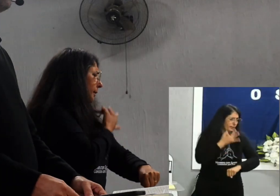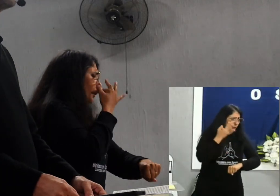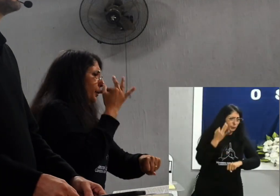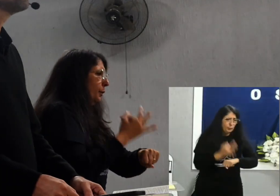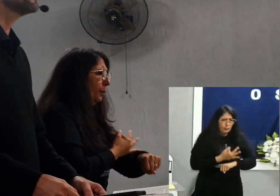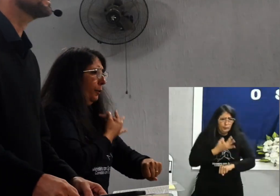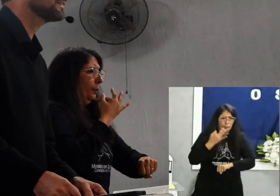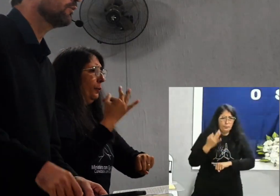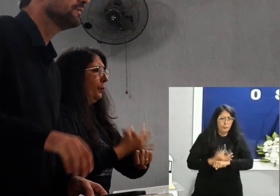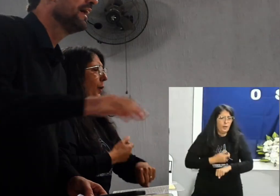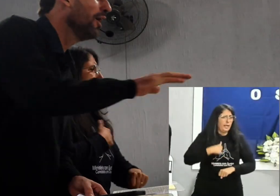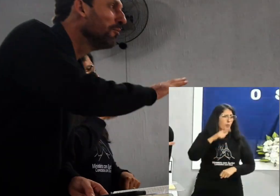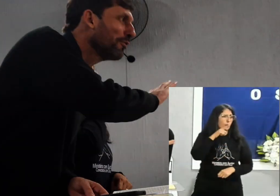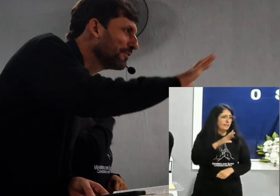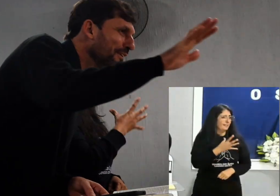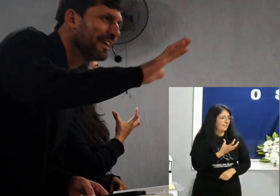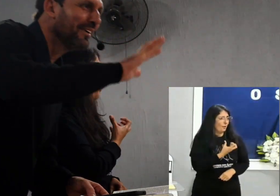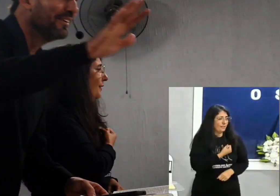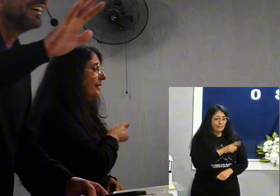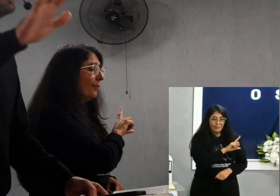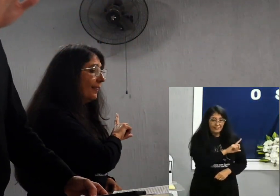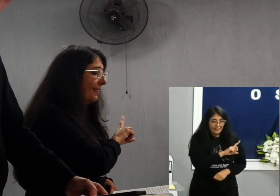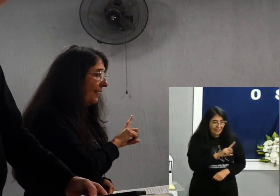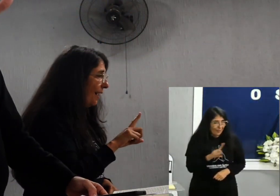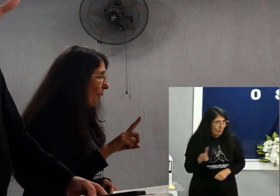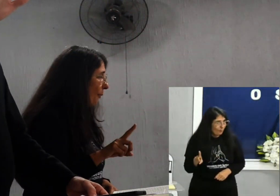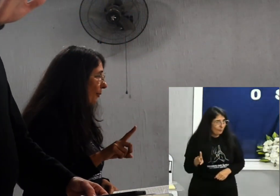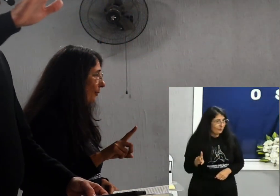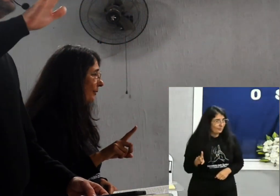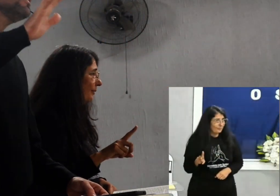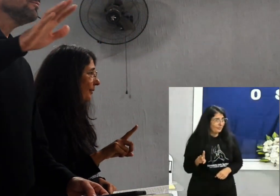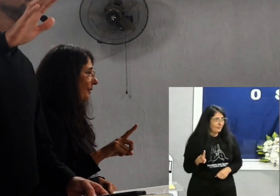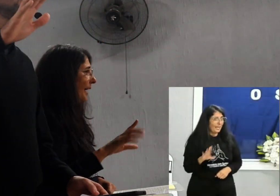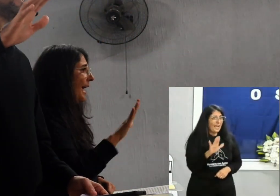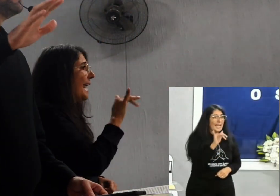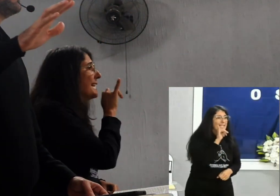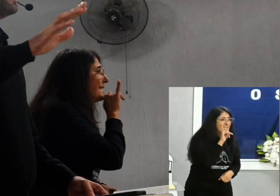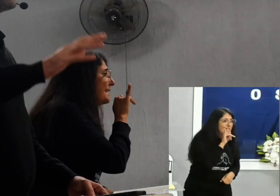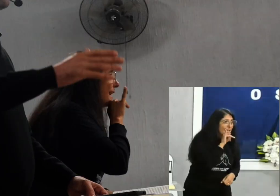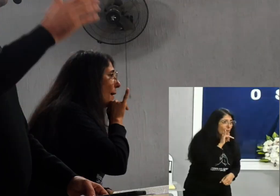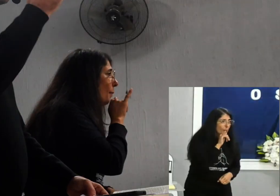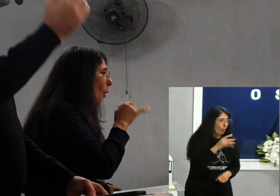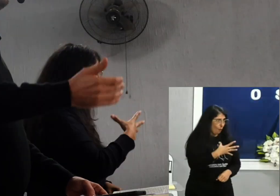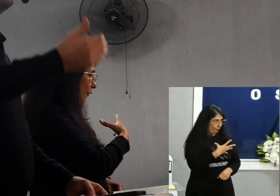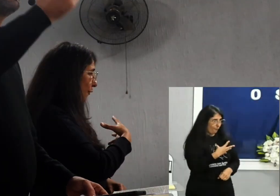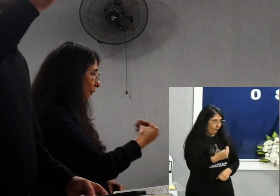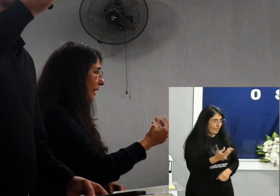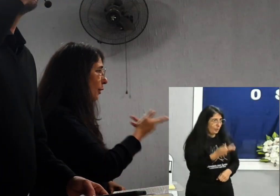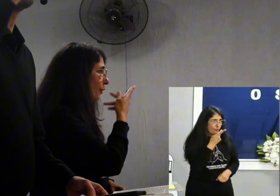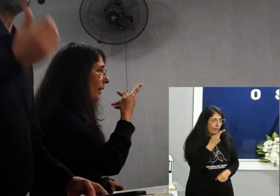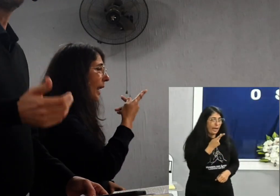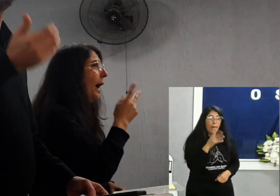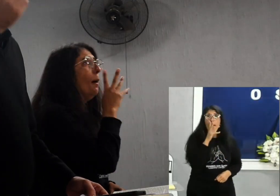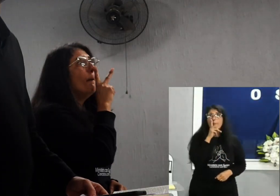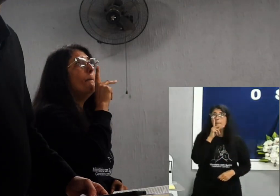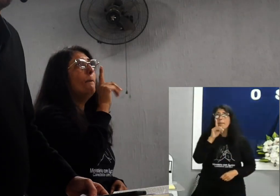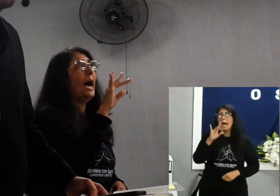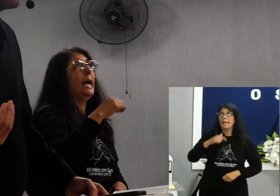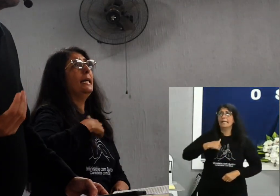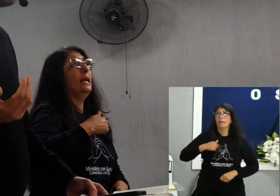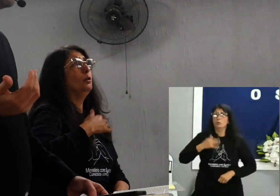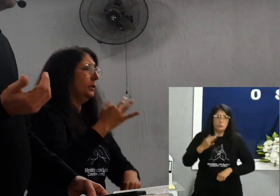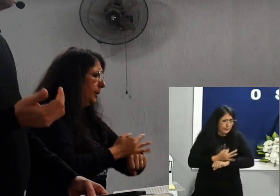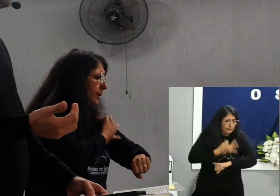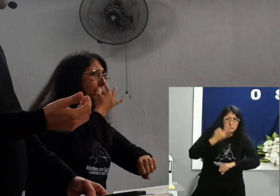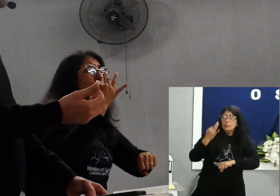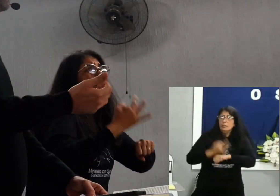eu estou me esforçando para ser salvo. Ele, não, meu filho, não. Não. A salvação não é conquistada por